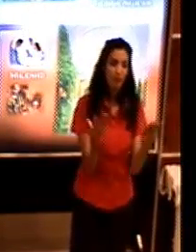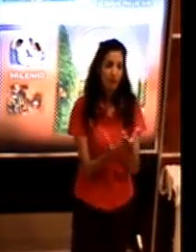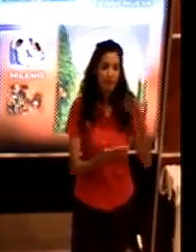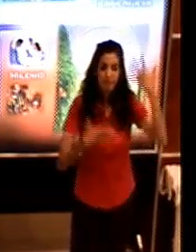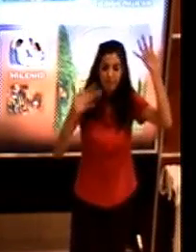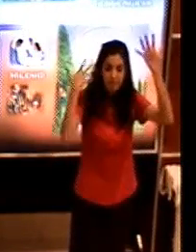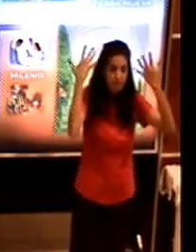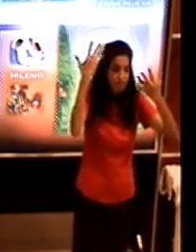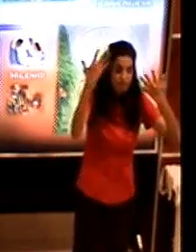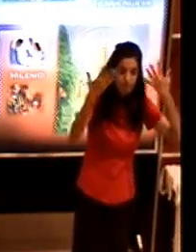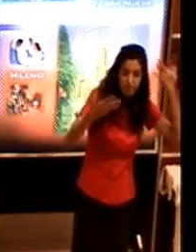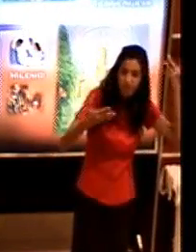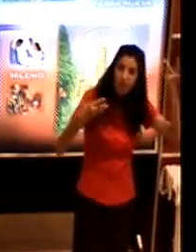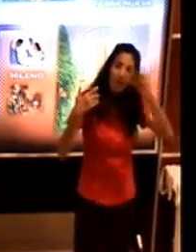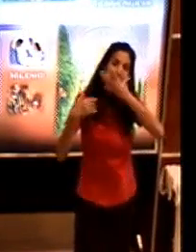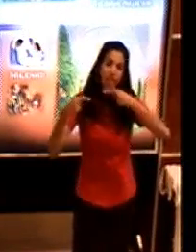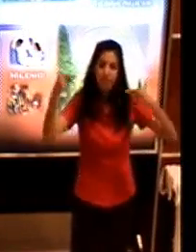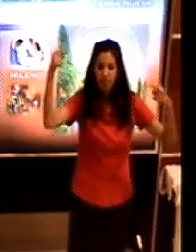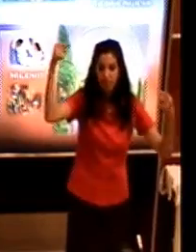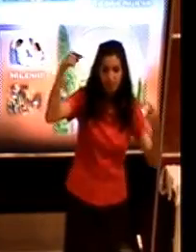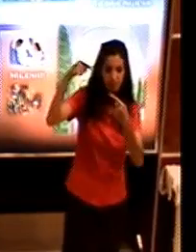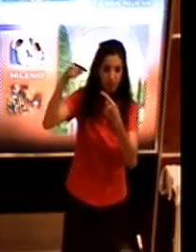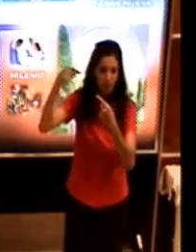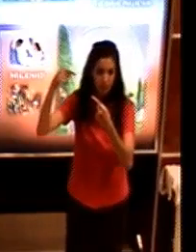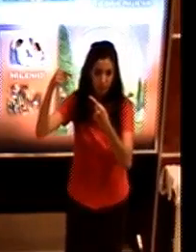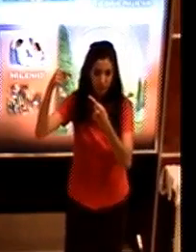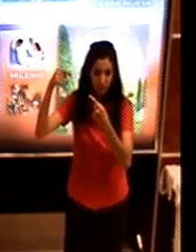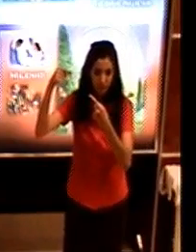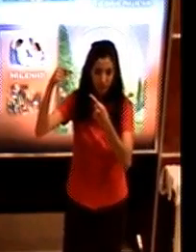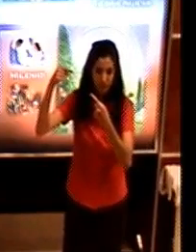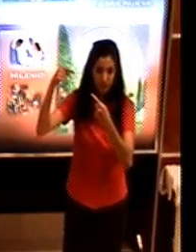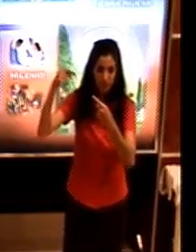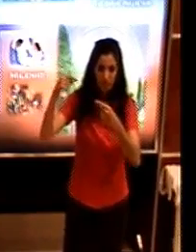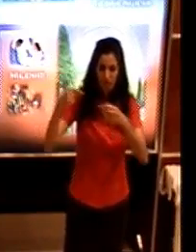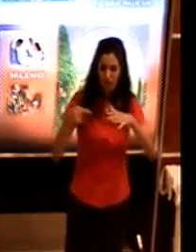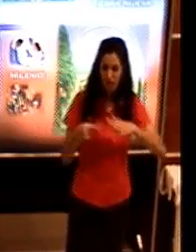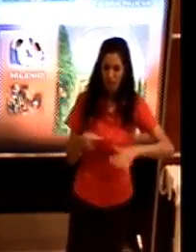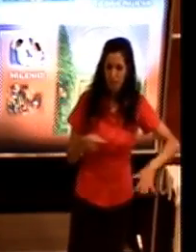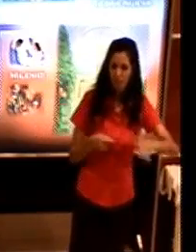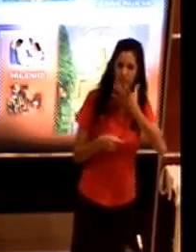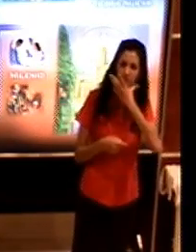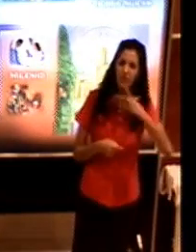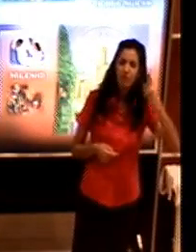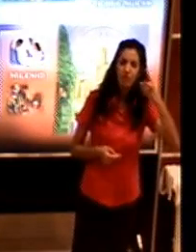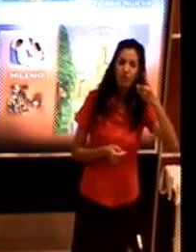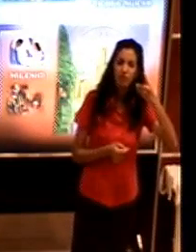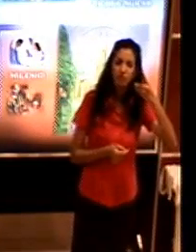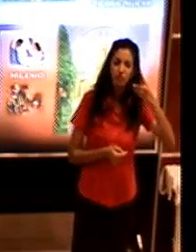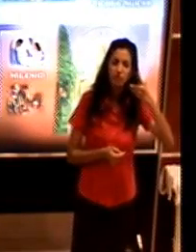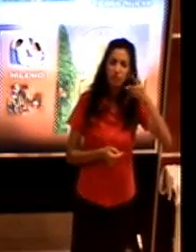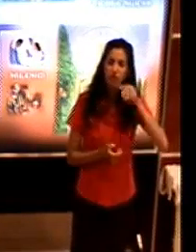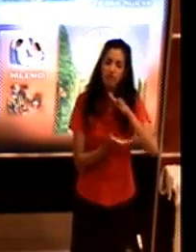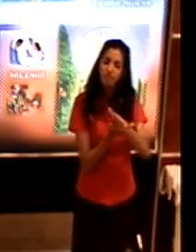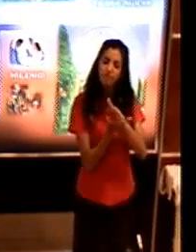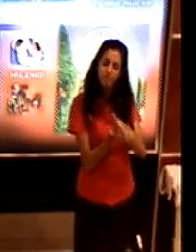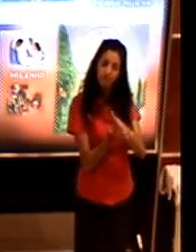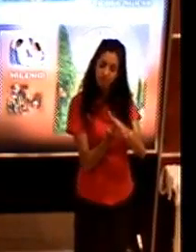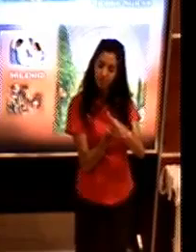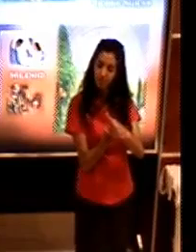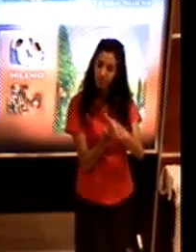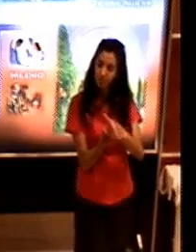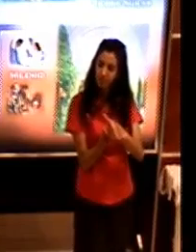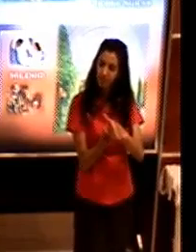de rebelión contra Dios, el pueblo de Dios se levanta para obedecer al Todopoderoso, y